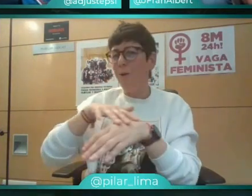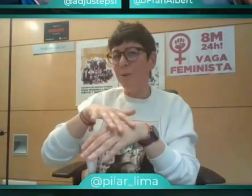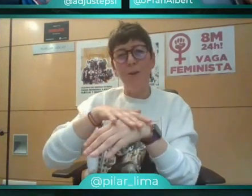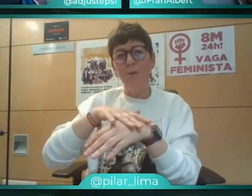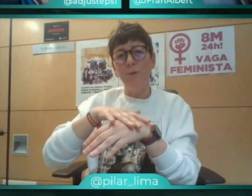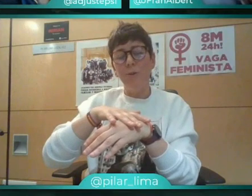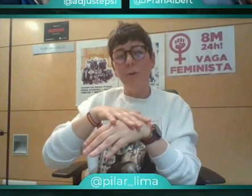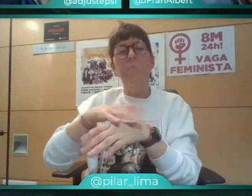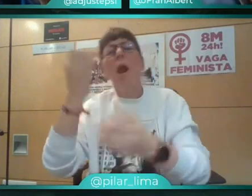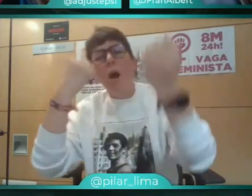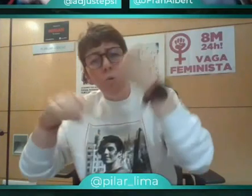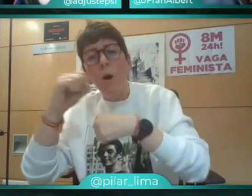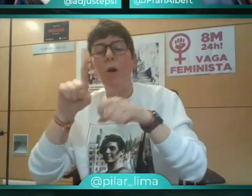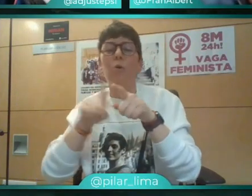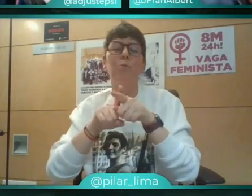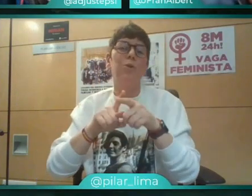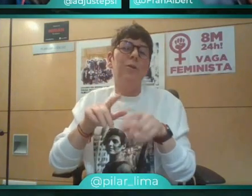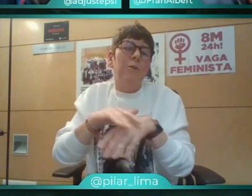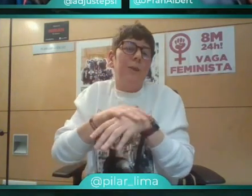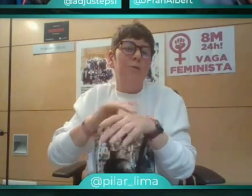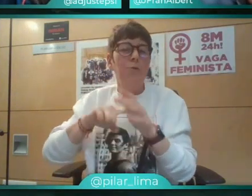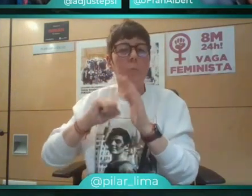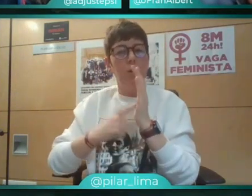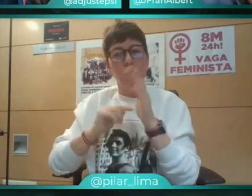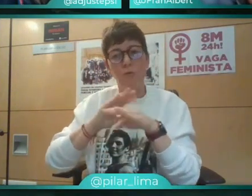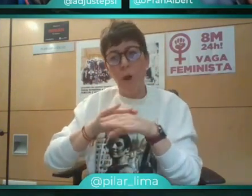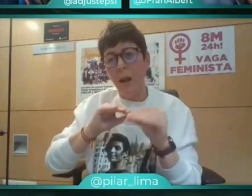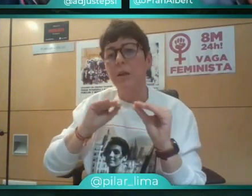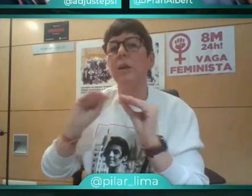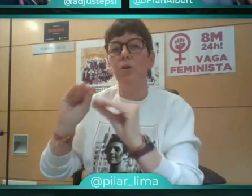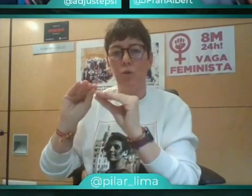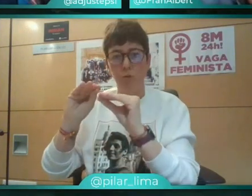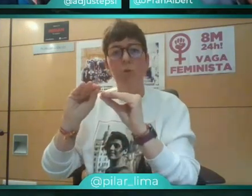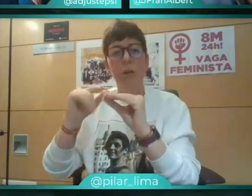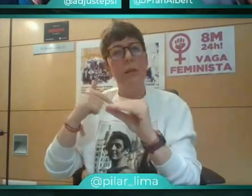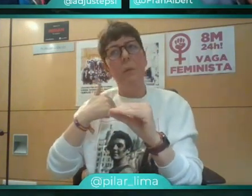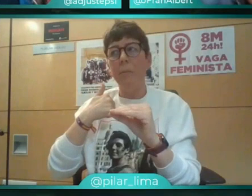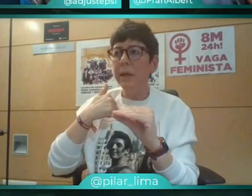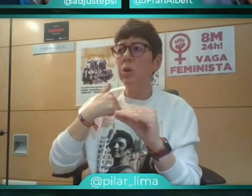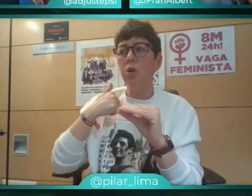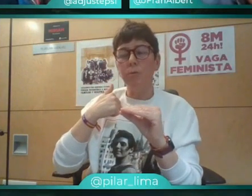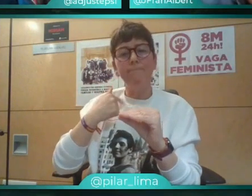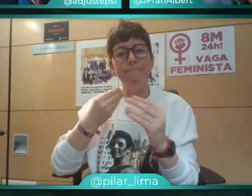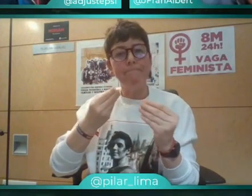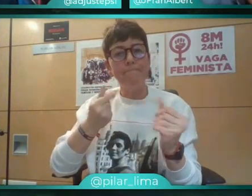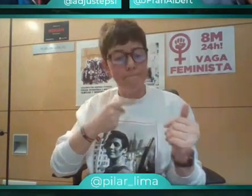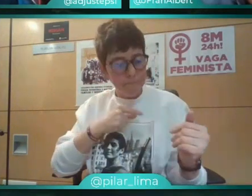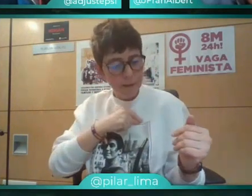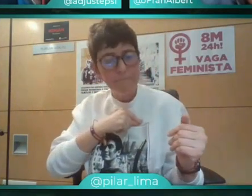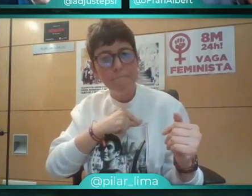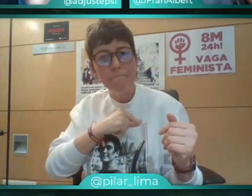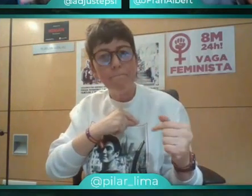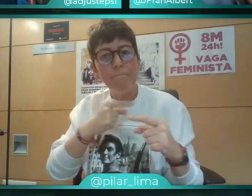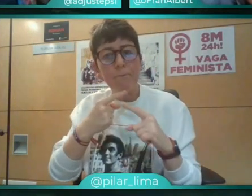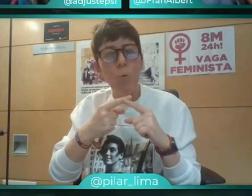no estuviéramos aquí ellos no estarían en el gobierno pero actúan como Si estuvieran gobernando yo solos y